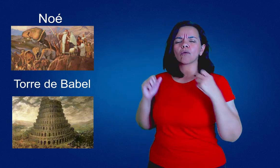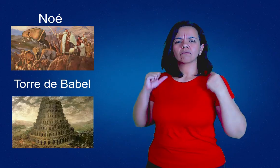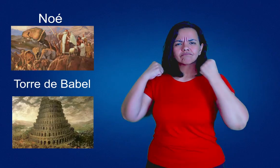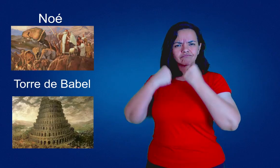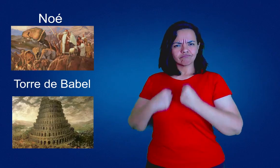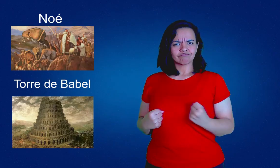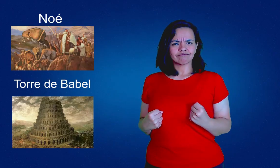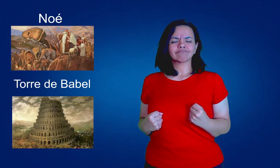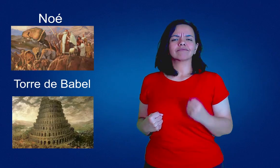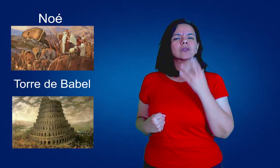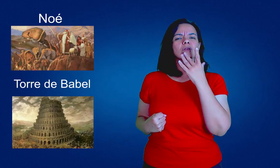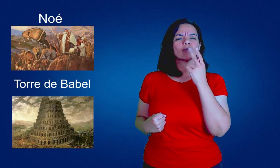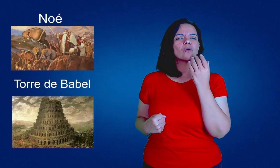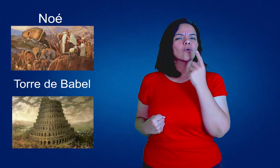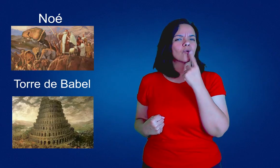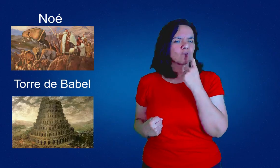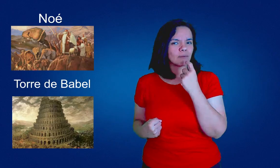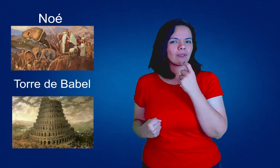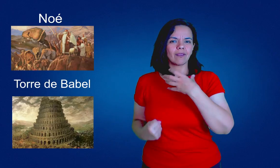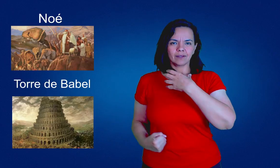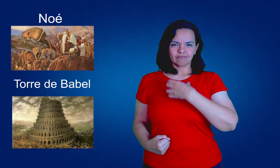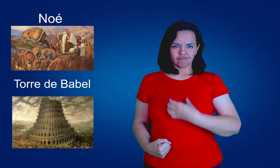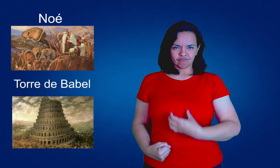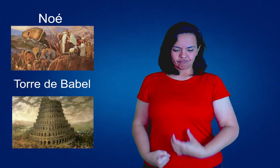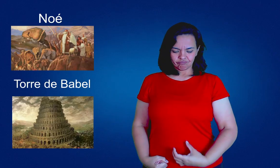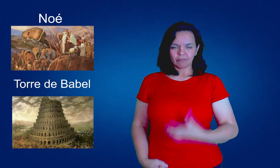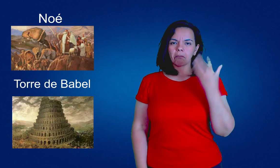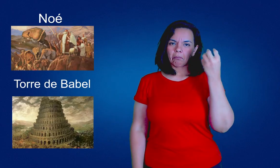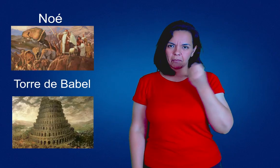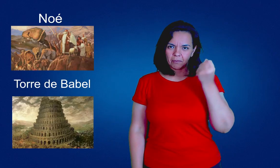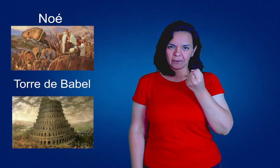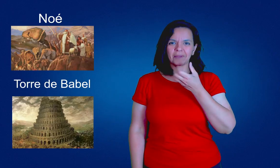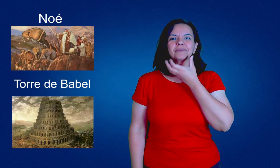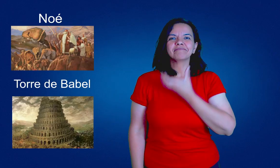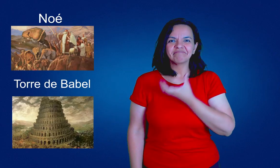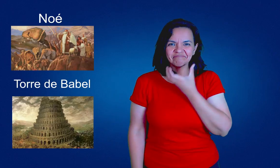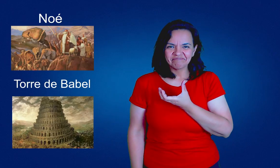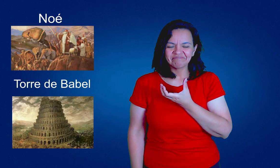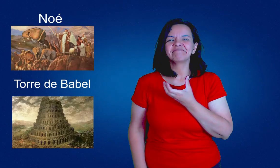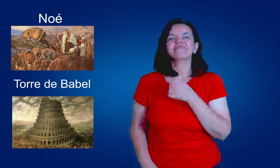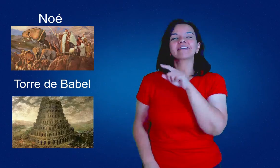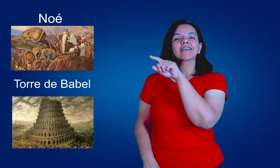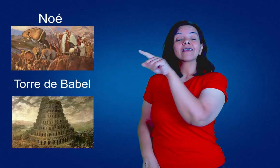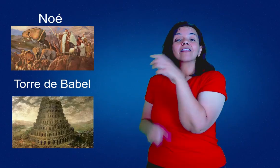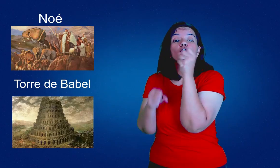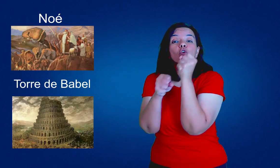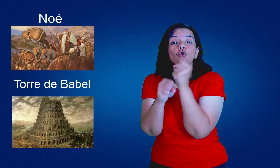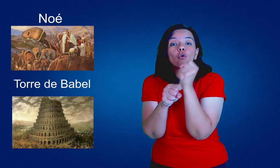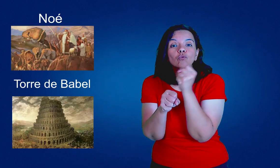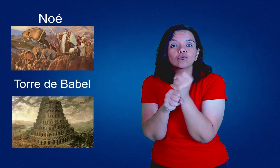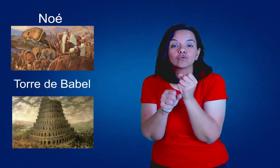maneira porque esse homem que você consegue ver aí com um casaco vermelho, uma parte branca e barba,